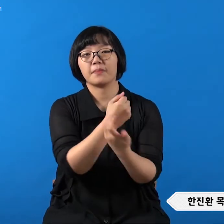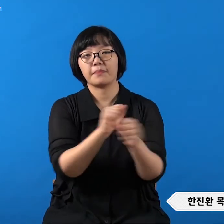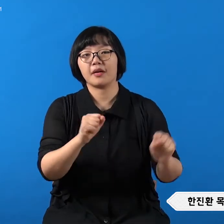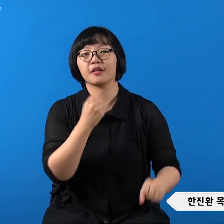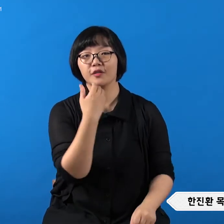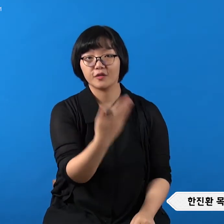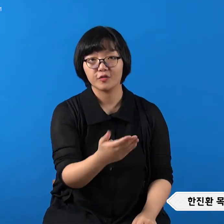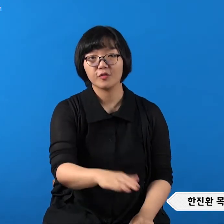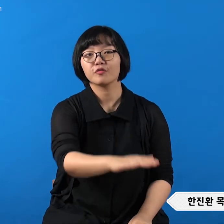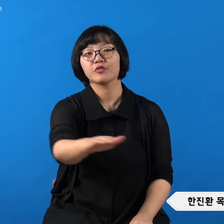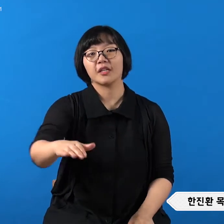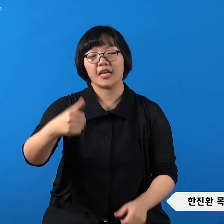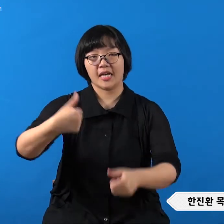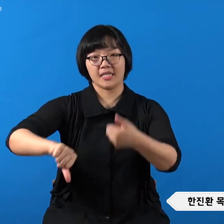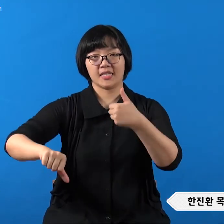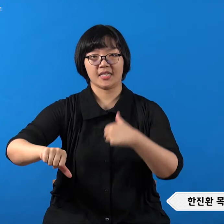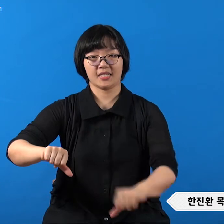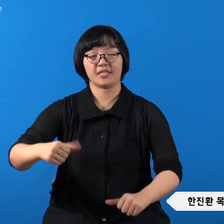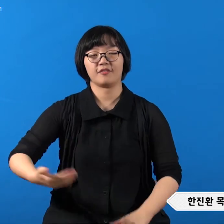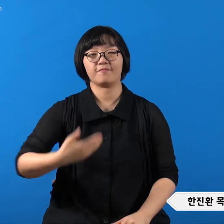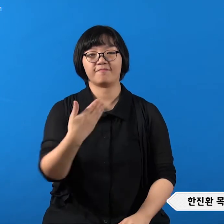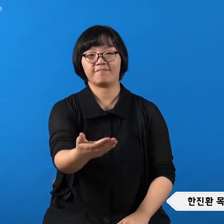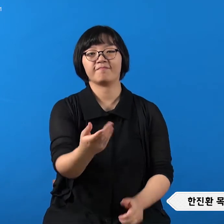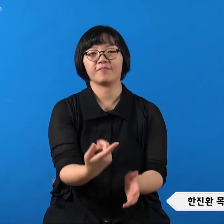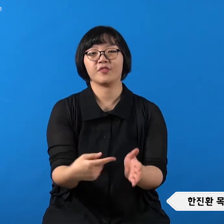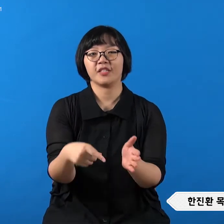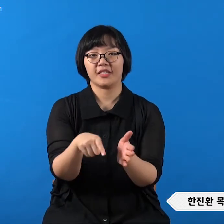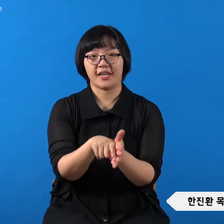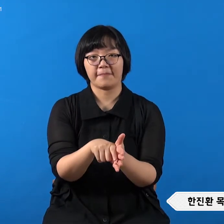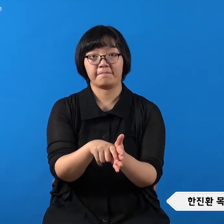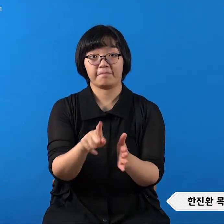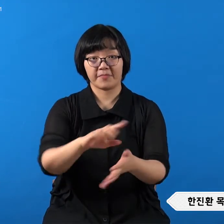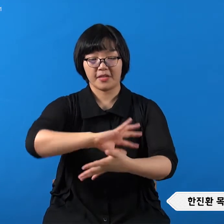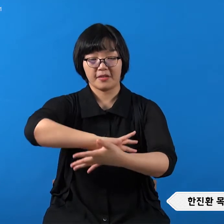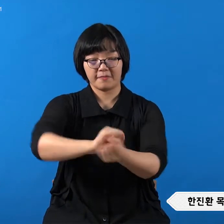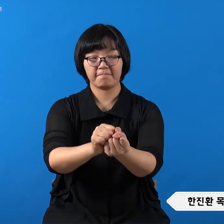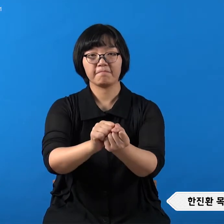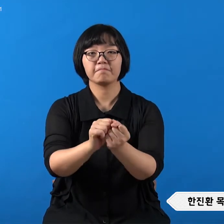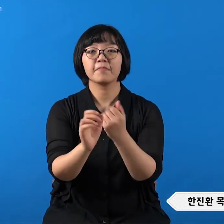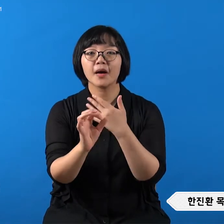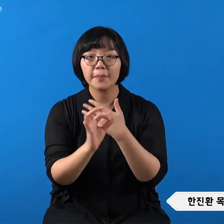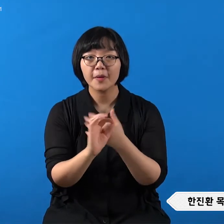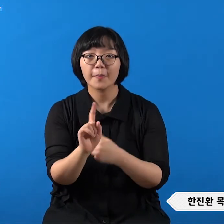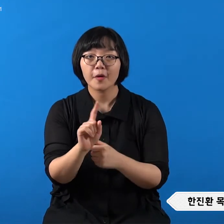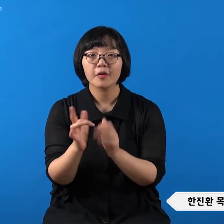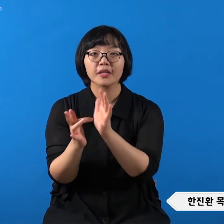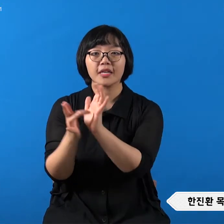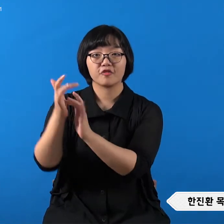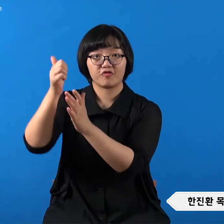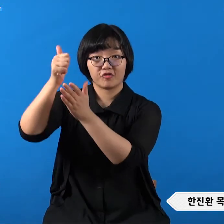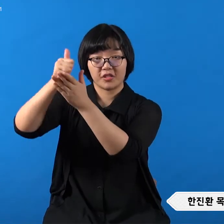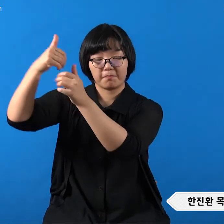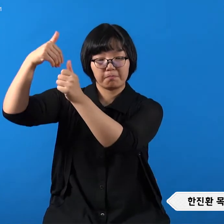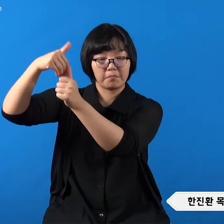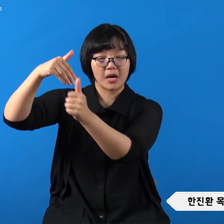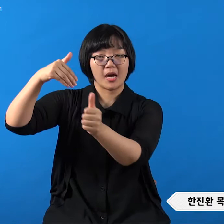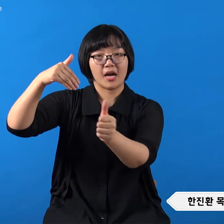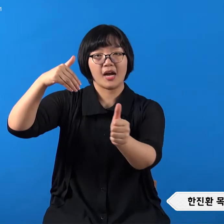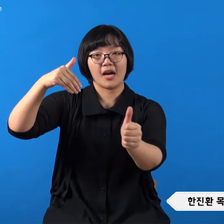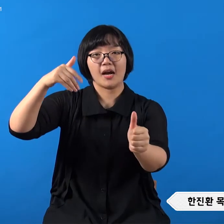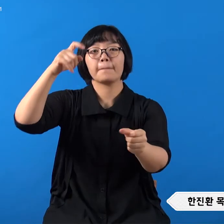아들의 명분을 얻게 하려 하심이라. 간단하게 한마디로 말하면 예수님을 보내주신